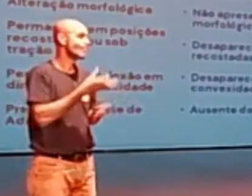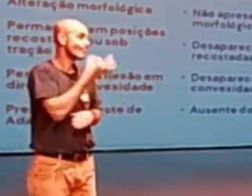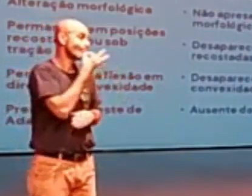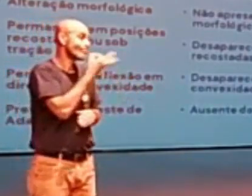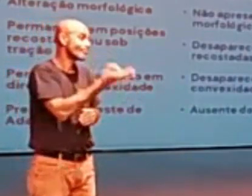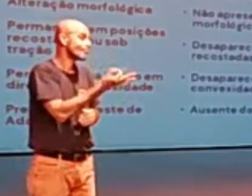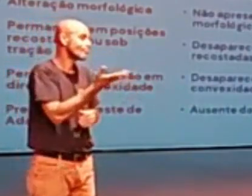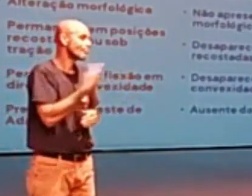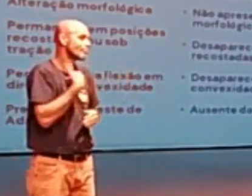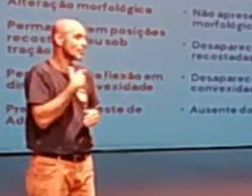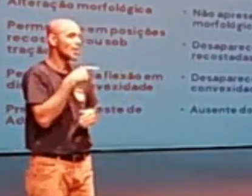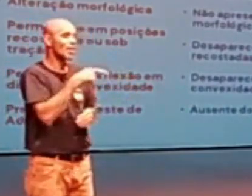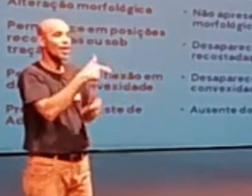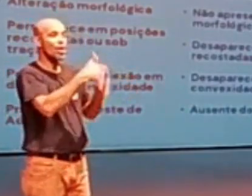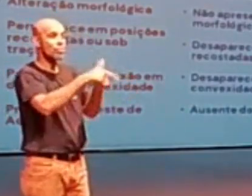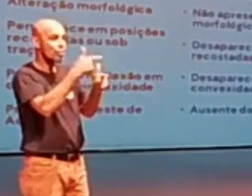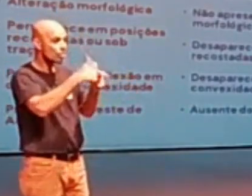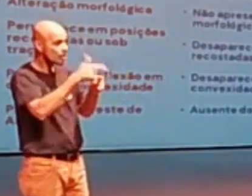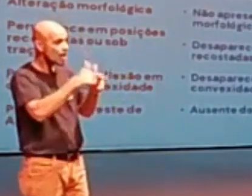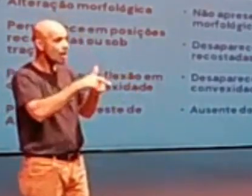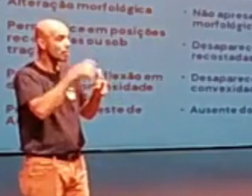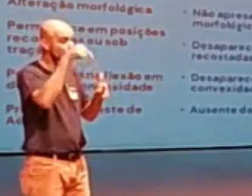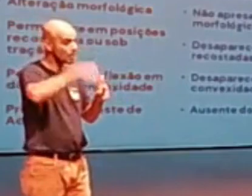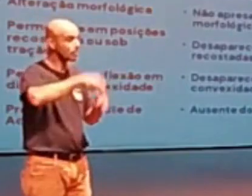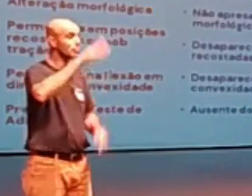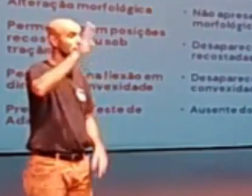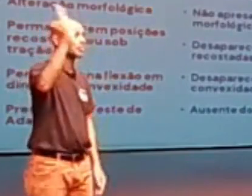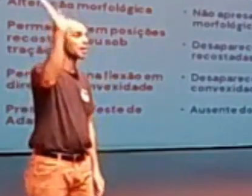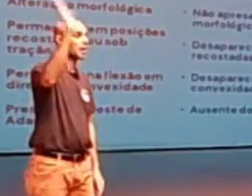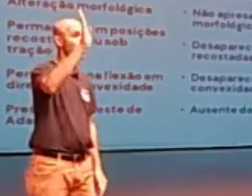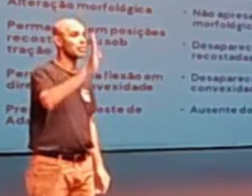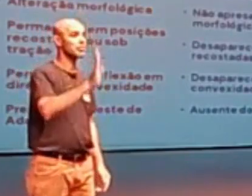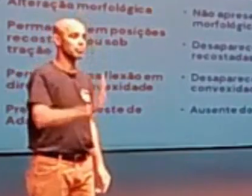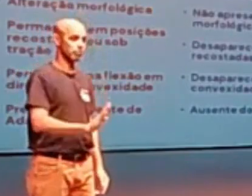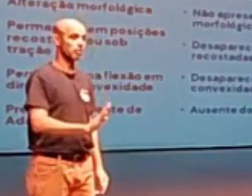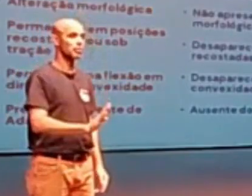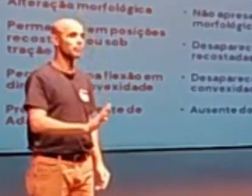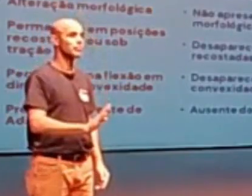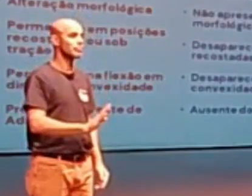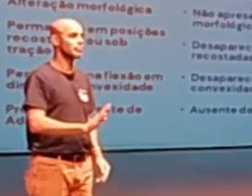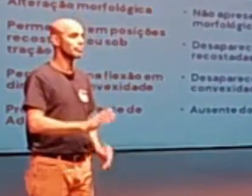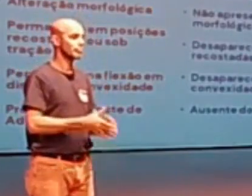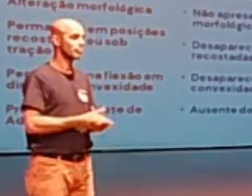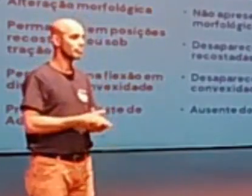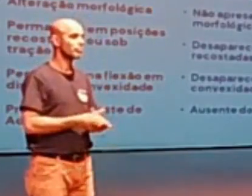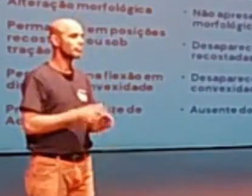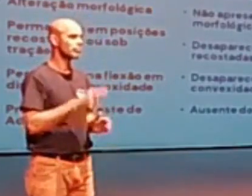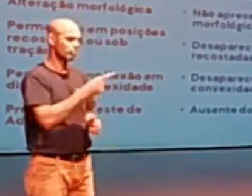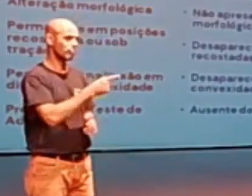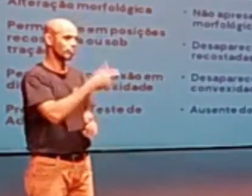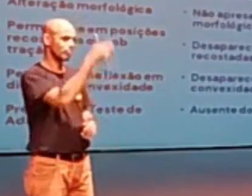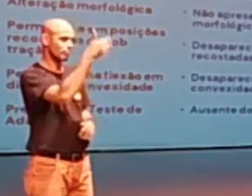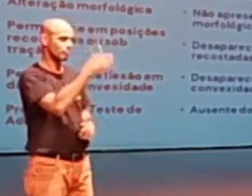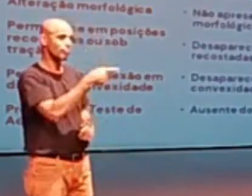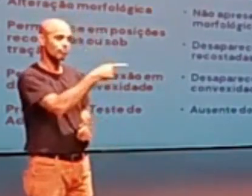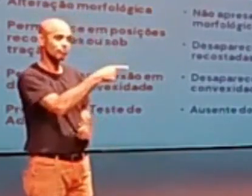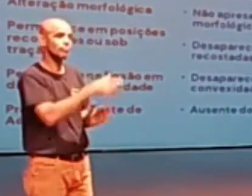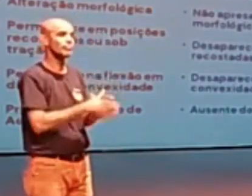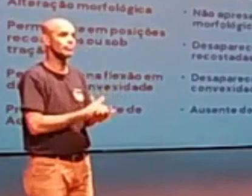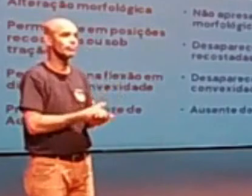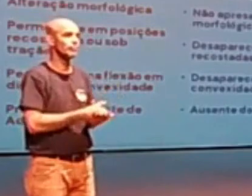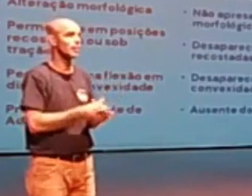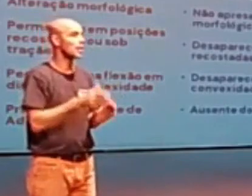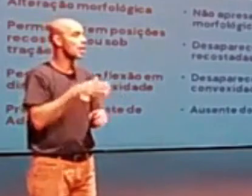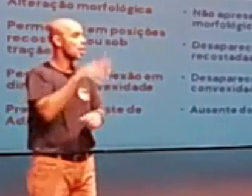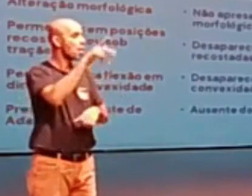uma das causas de o nosso país, e aqui depois o doutor está aqui presente, vai poder confirmar ou não para a gente, é um